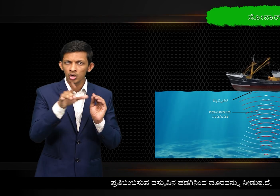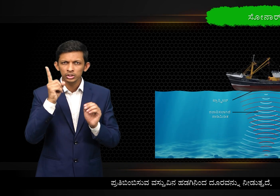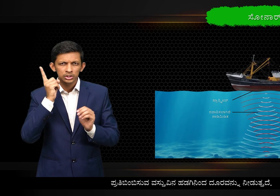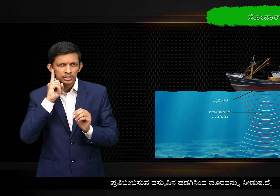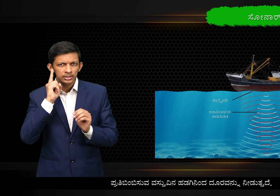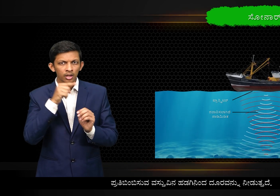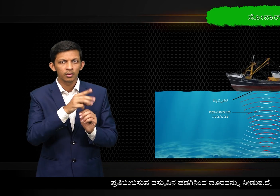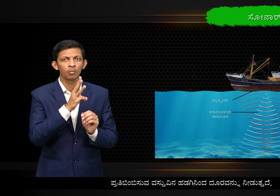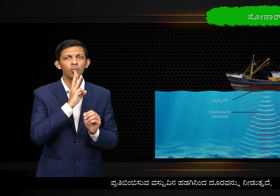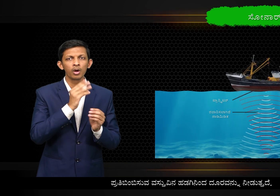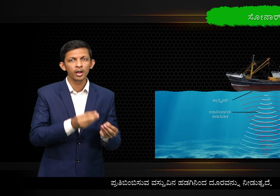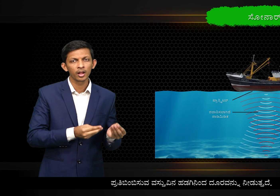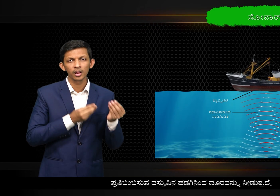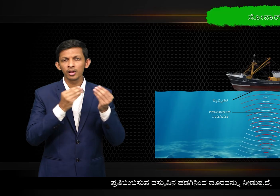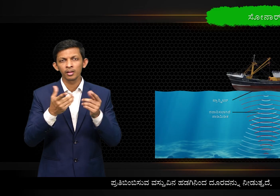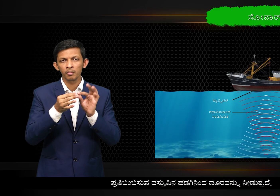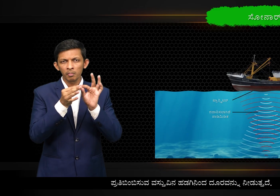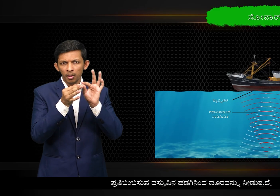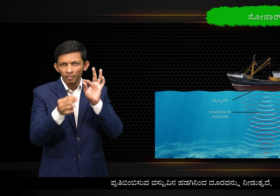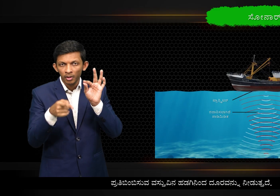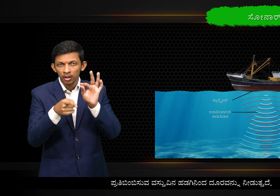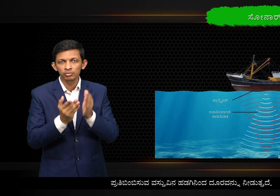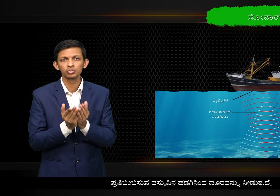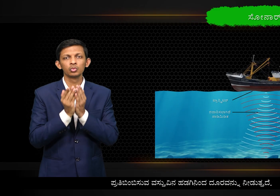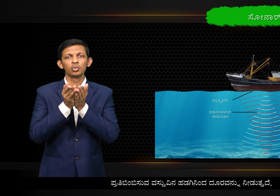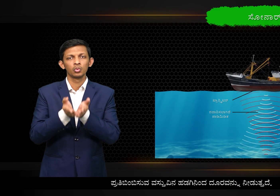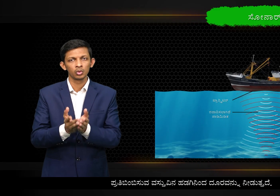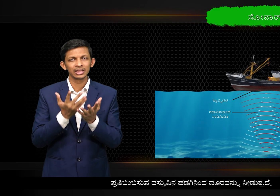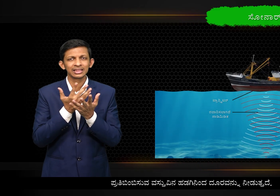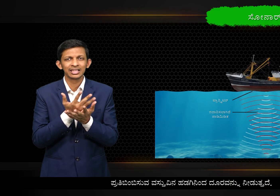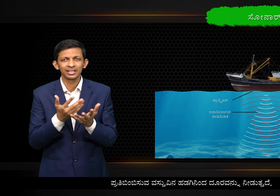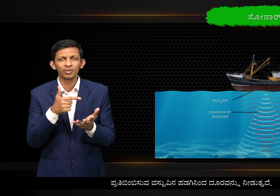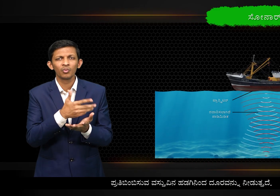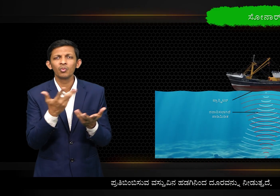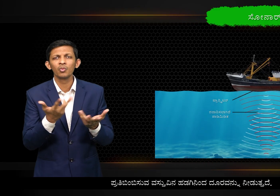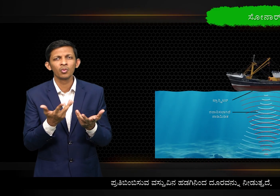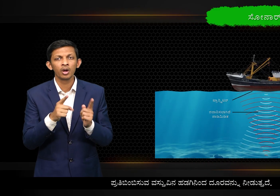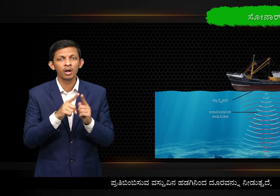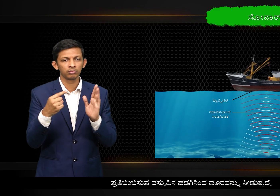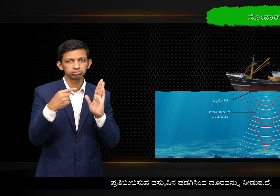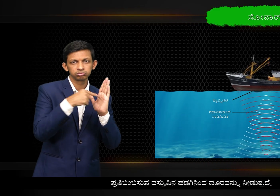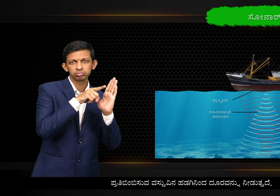ಅಲೆಗಳನ್ನು ಪ್ರತಿಬಿಂಬಿಸುವ ವಸ್ತುವಿನ ಹಡಗಿನಿಂದ ದೂರವನ್ನು ನೀಡುತ್ತದೆ.